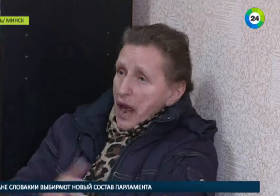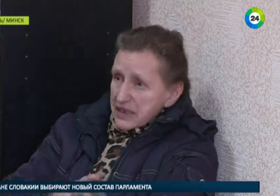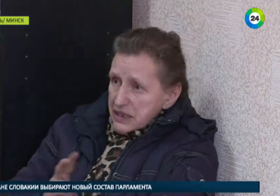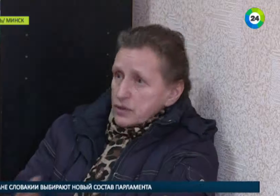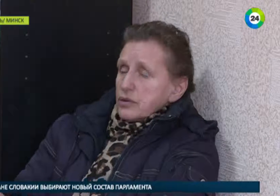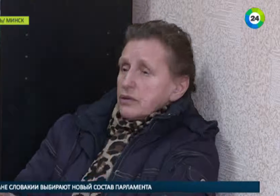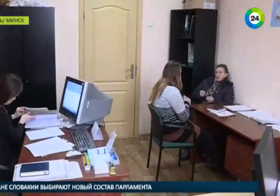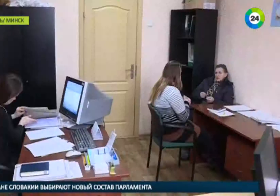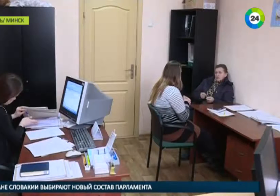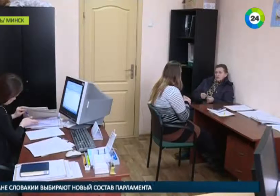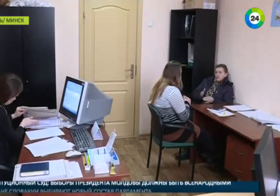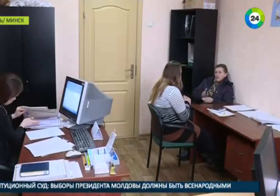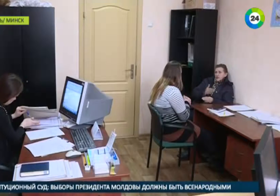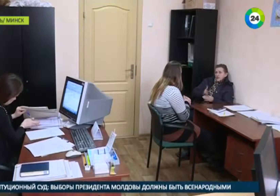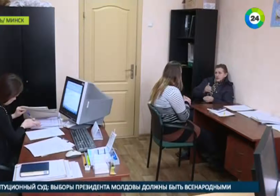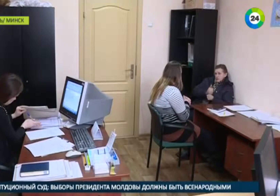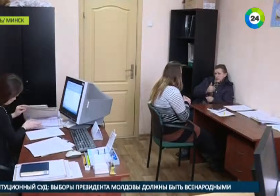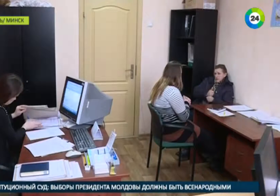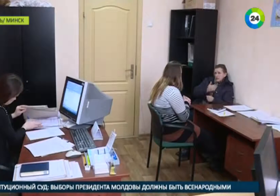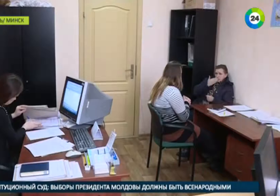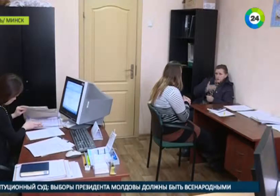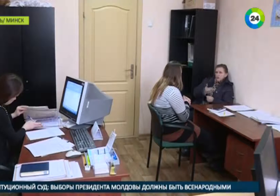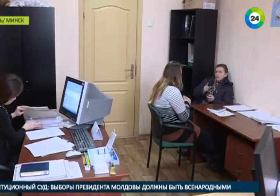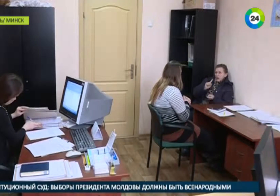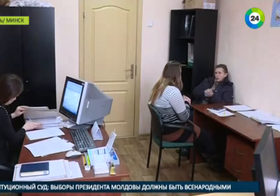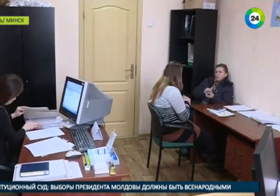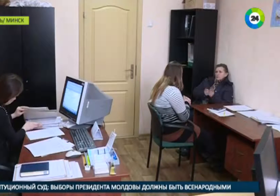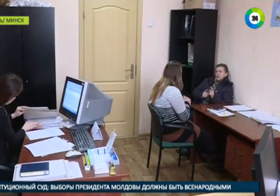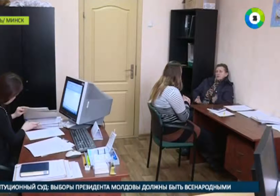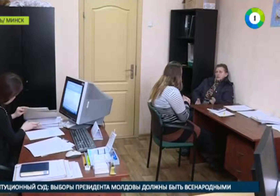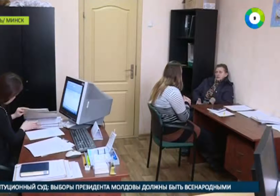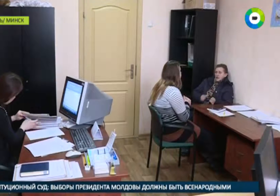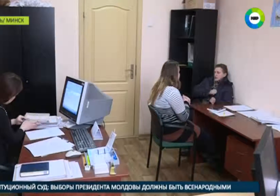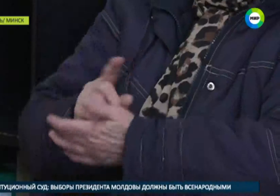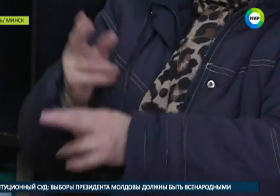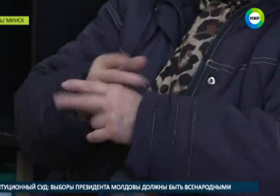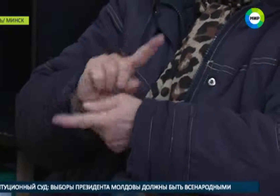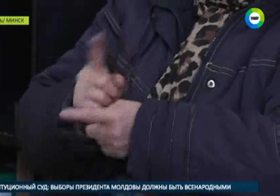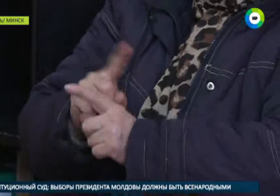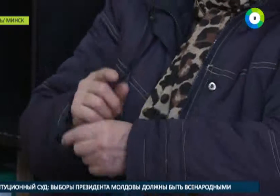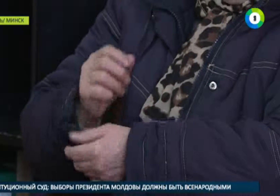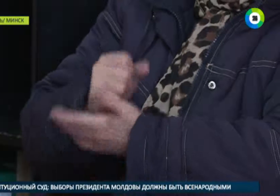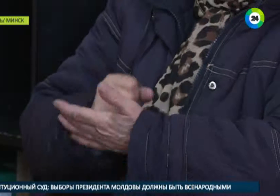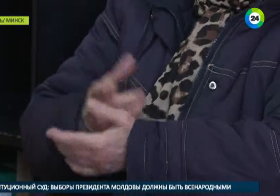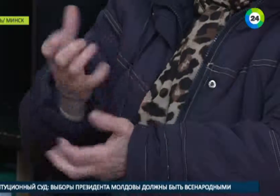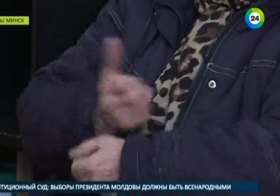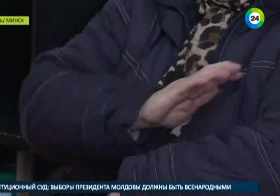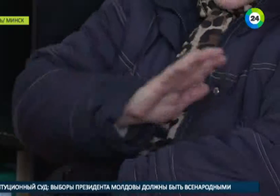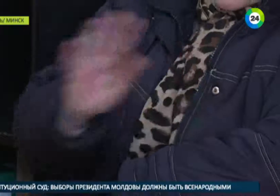но уже скоро она появится и в других. Социальные работники будут помогать одиноким слабослышащим в трудоустройстве, обустройстве быта, расширении социальных